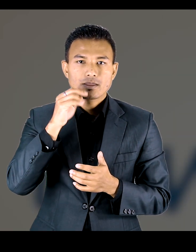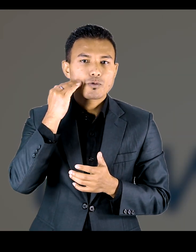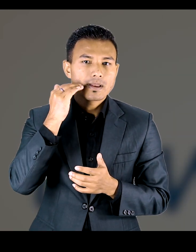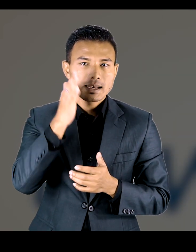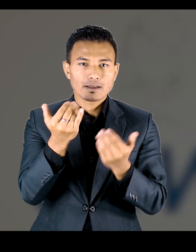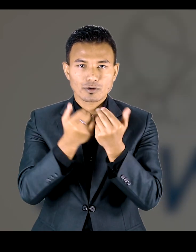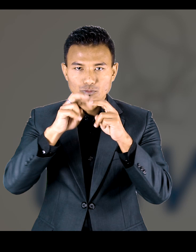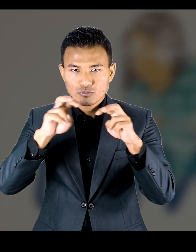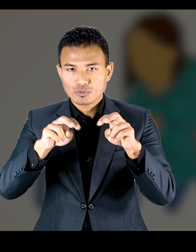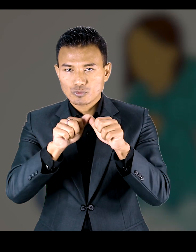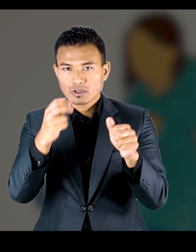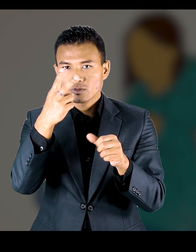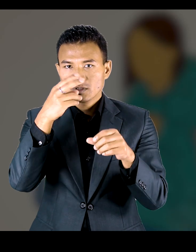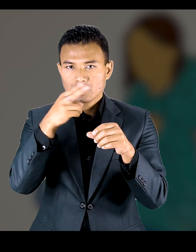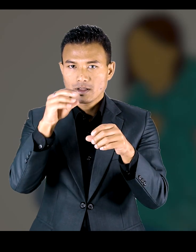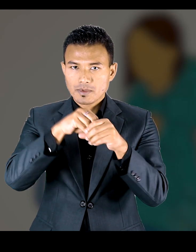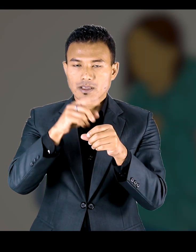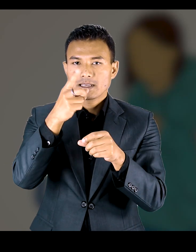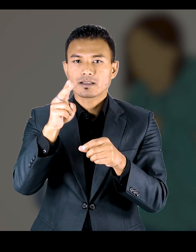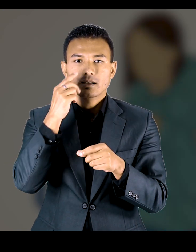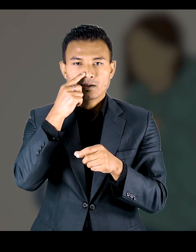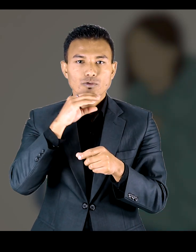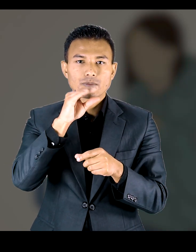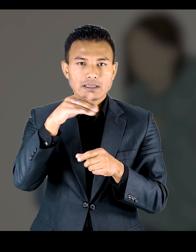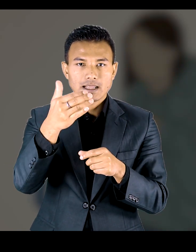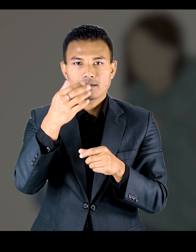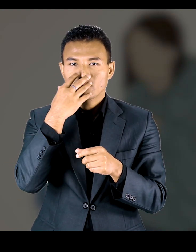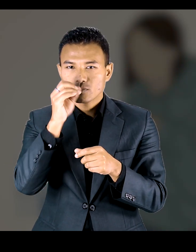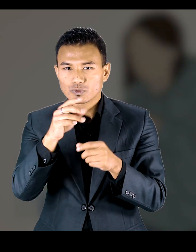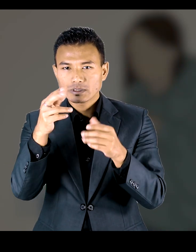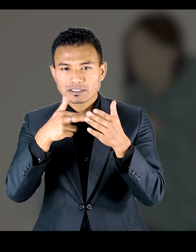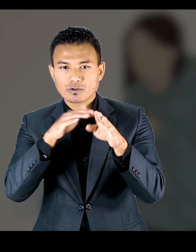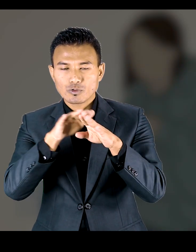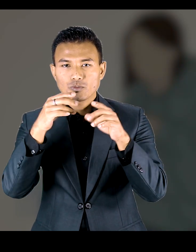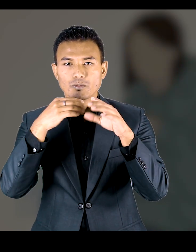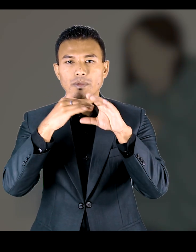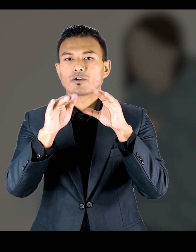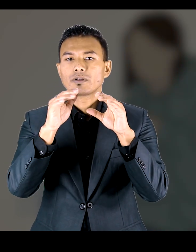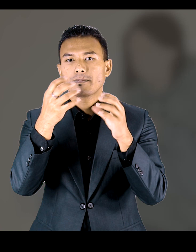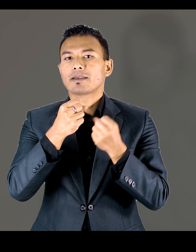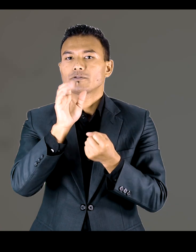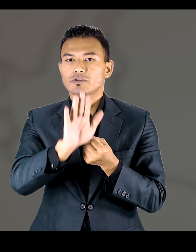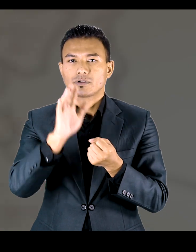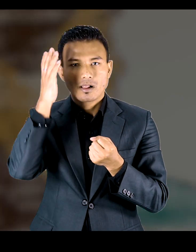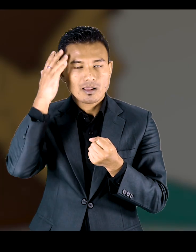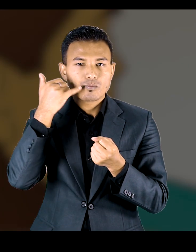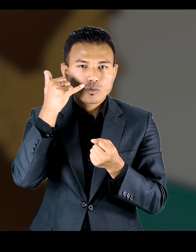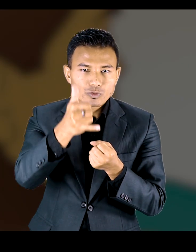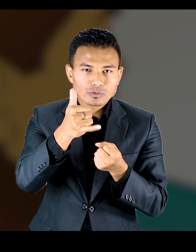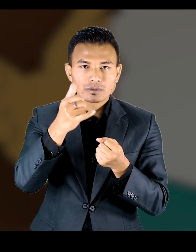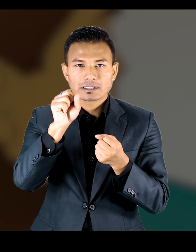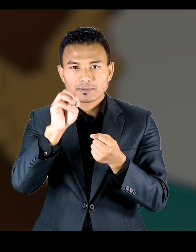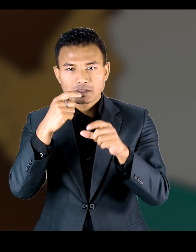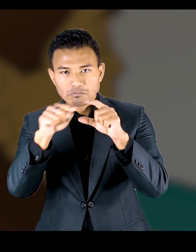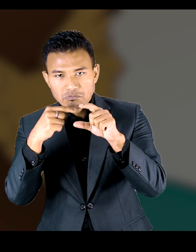गरेको अध्ययनलाई हेर्दा दुई मध्ये एक युवतीलाई अश्लील चित्रहरू पठाइएको पाइएको छ। अनावश्यक कल र